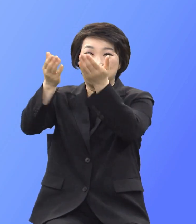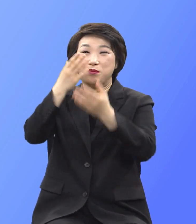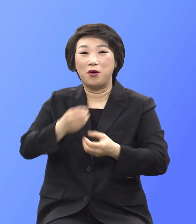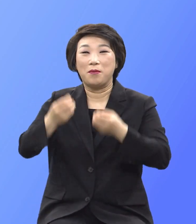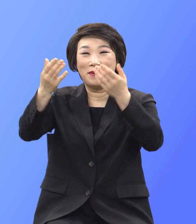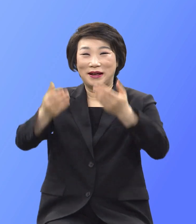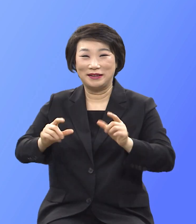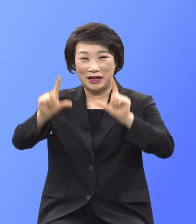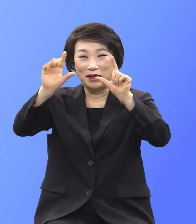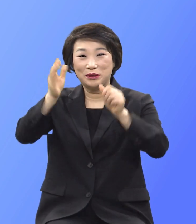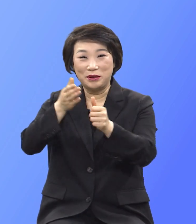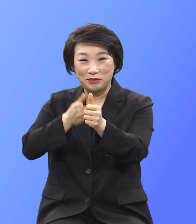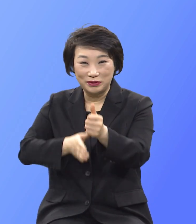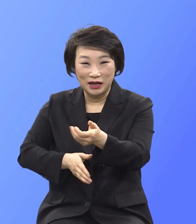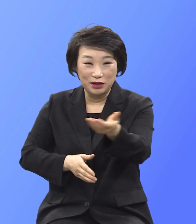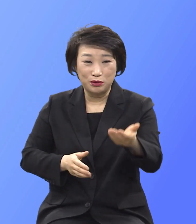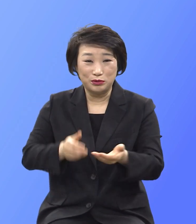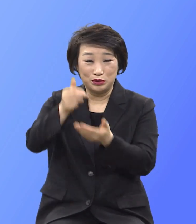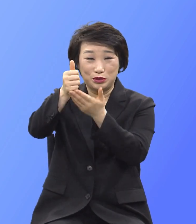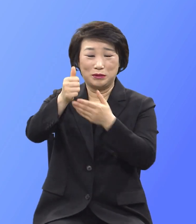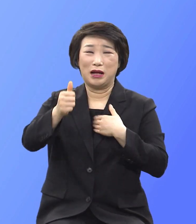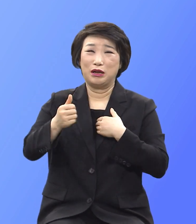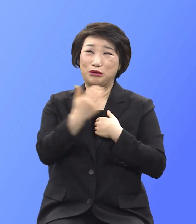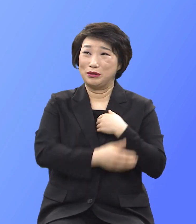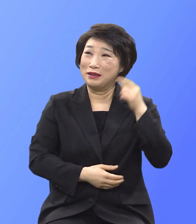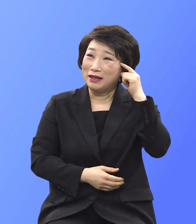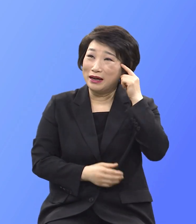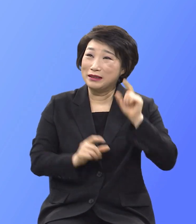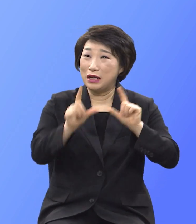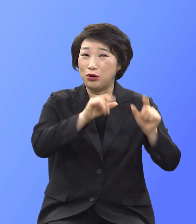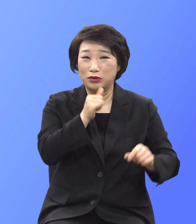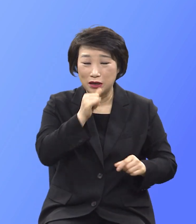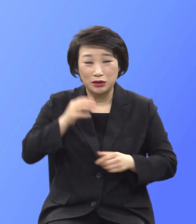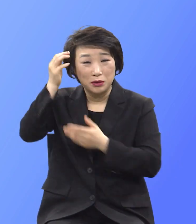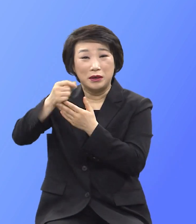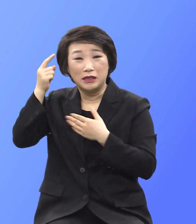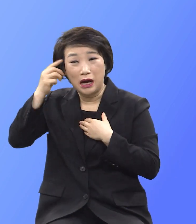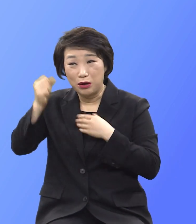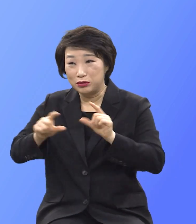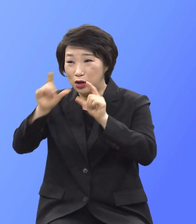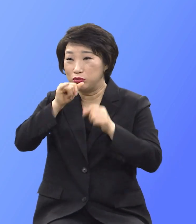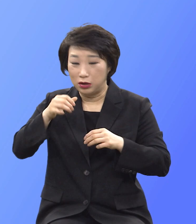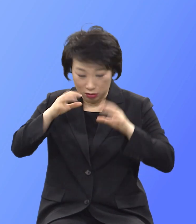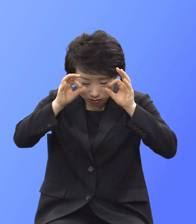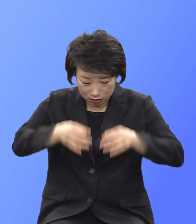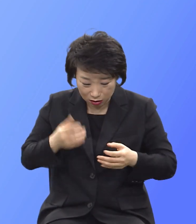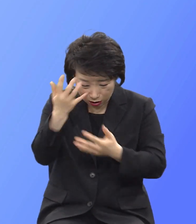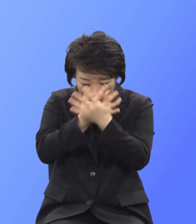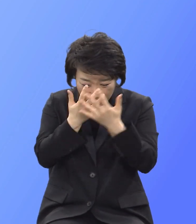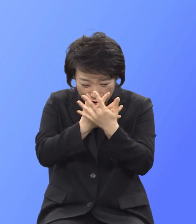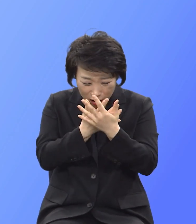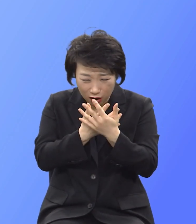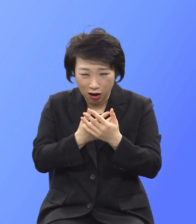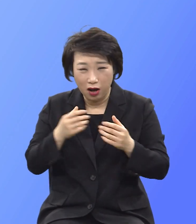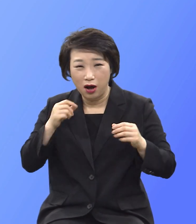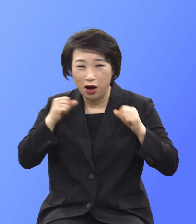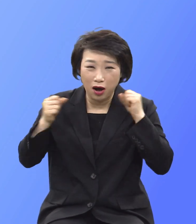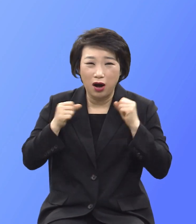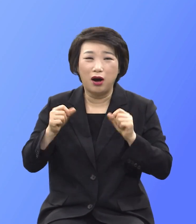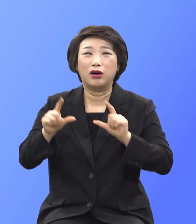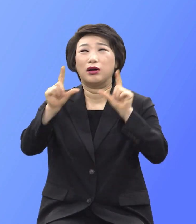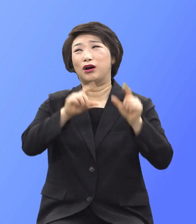되길 원합니다. 주님, 나는 육신의 생각으로 살았는지 성령으로 생각해서 살았는지